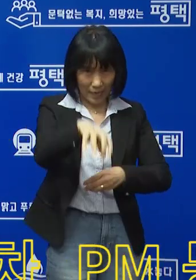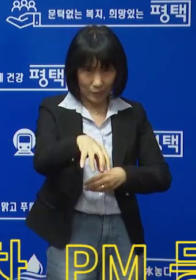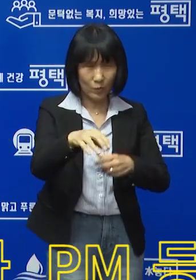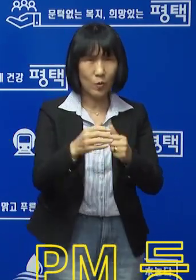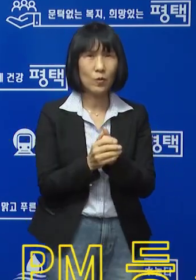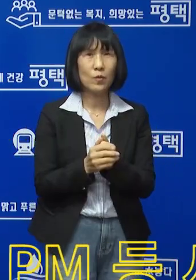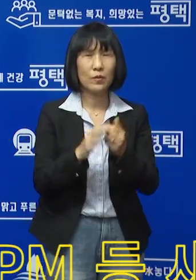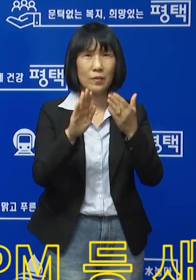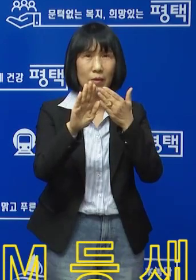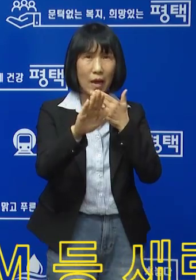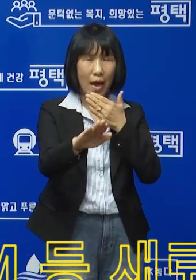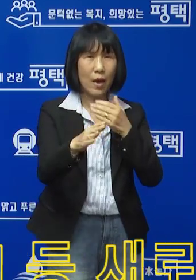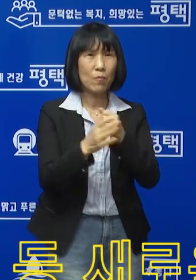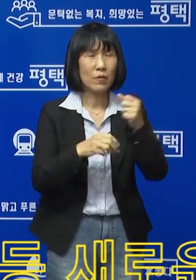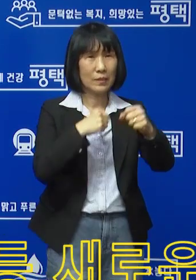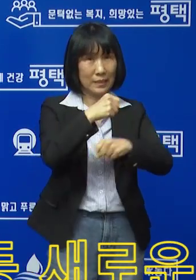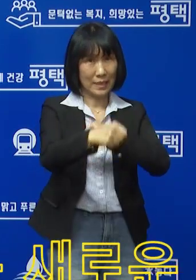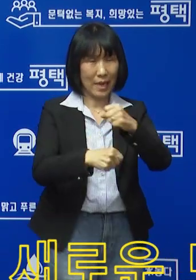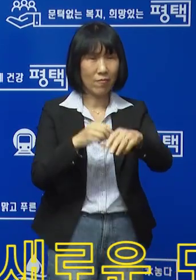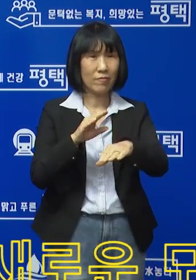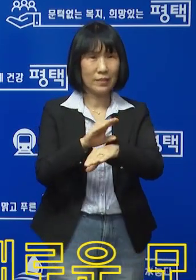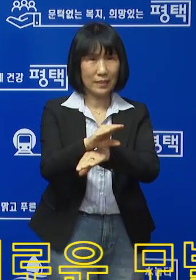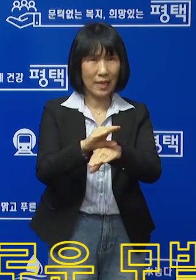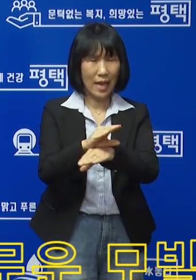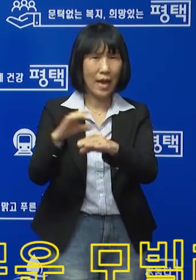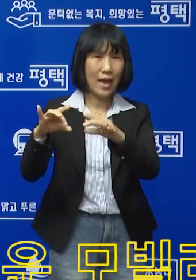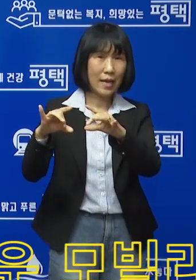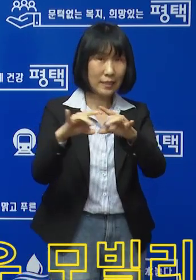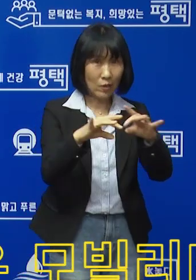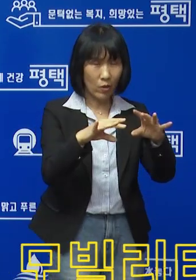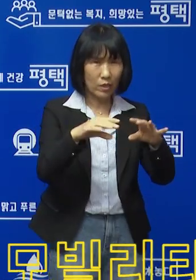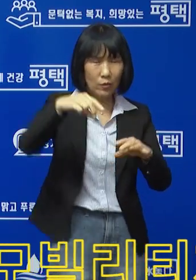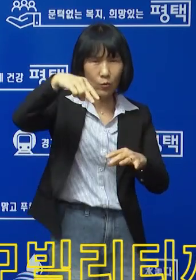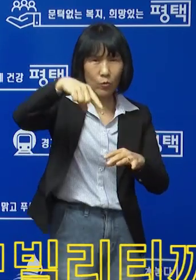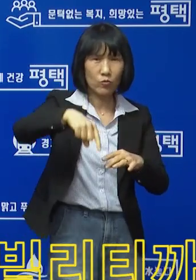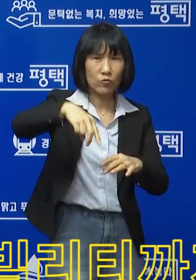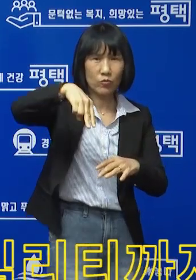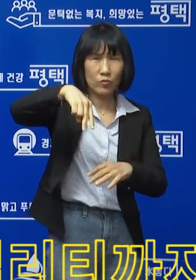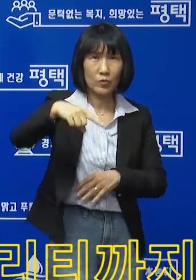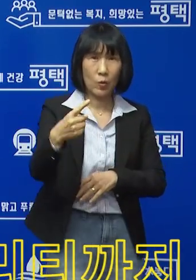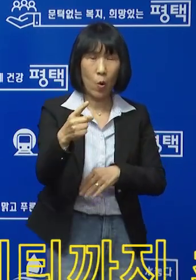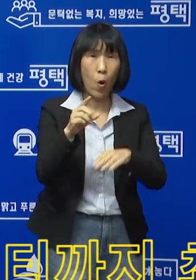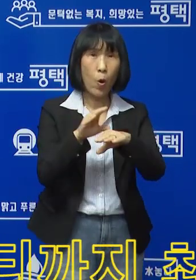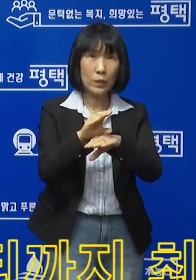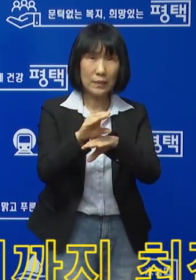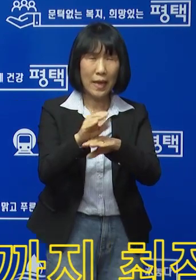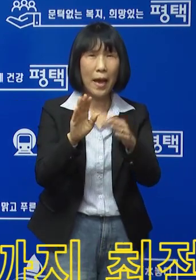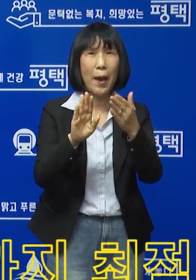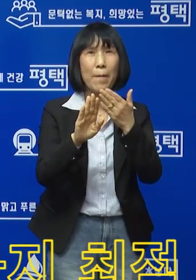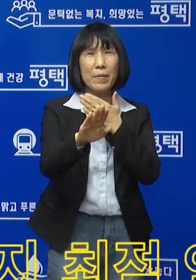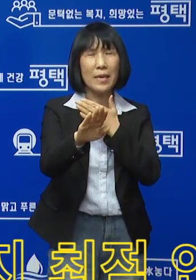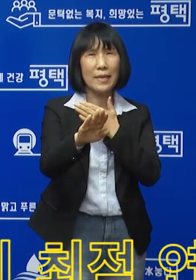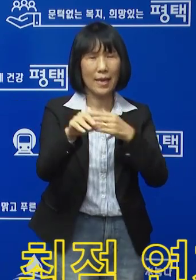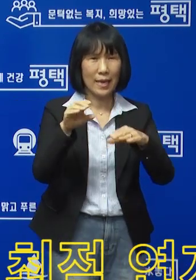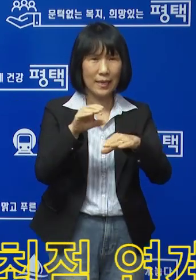UAM 그리고 자율주행차, 전기수소차, PM 등 미래 모빌리티까지